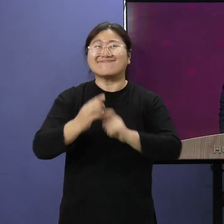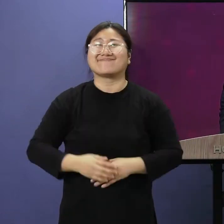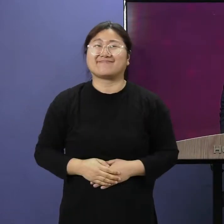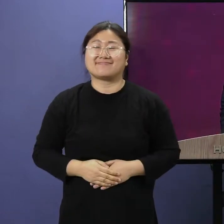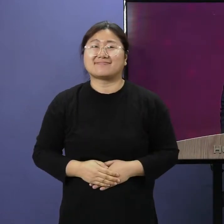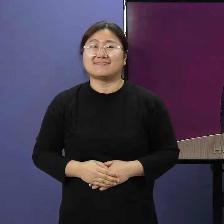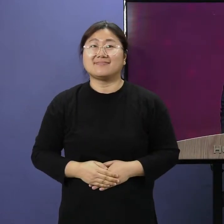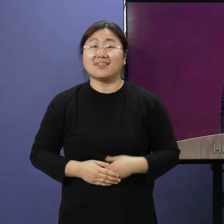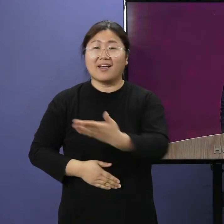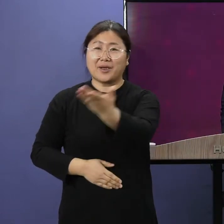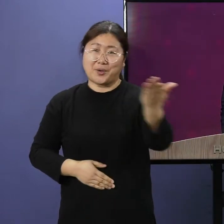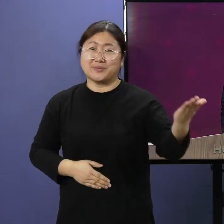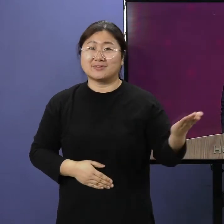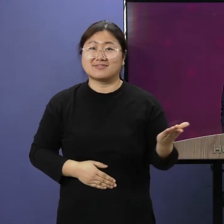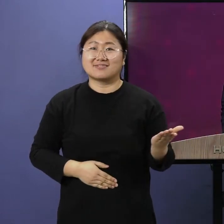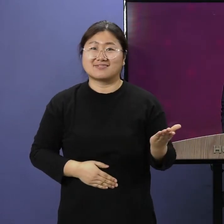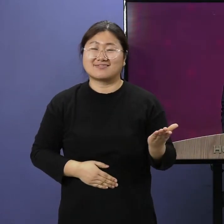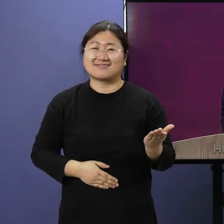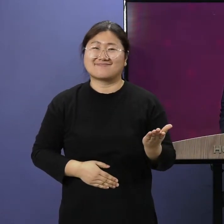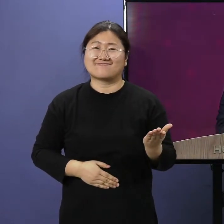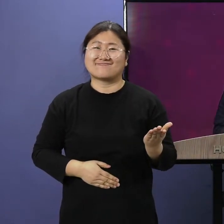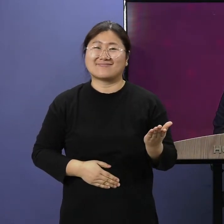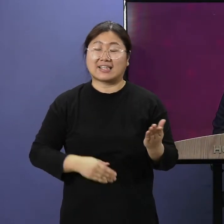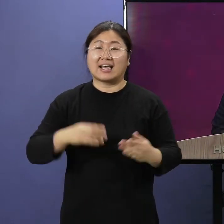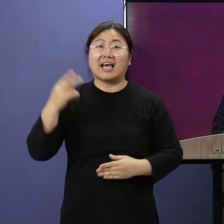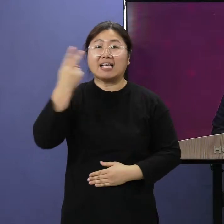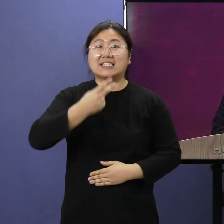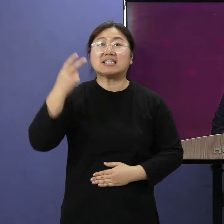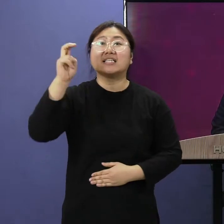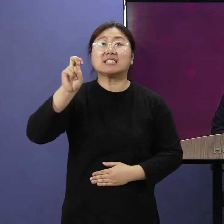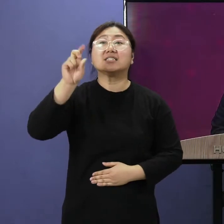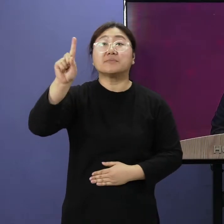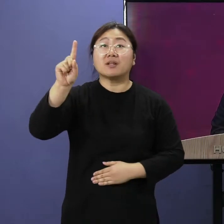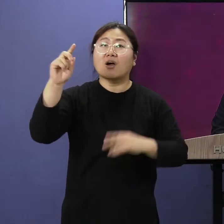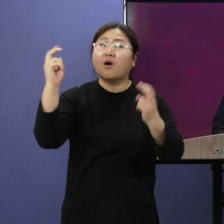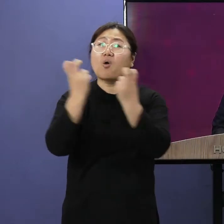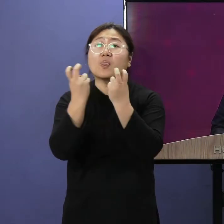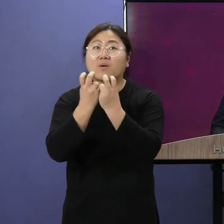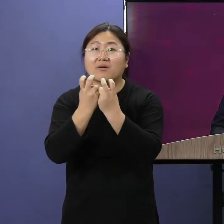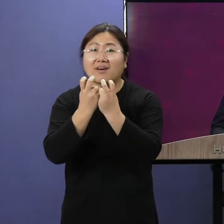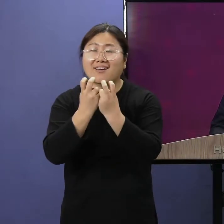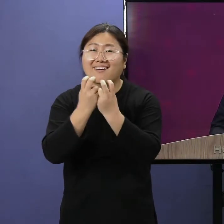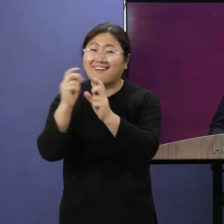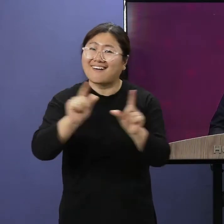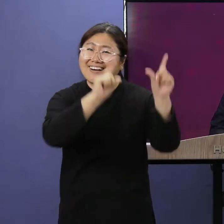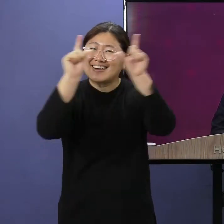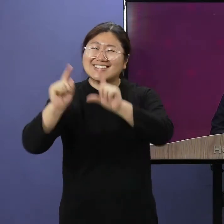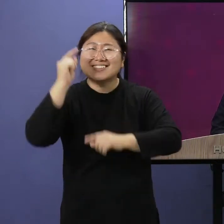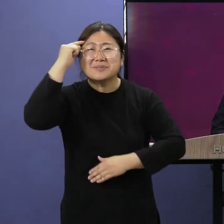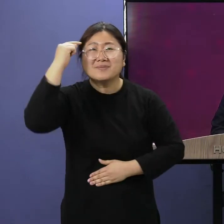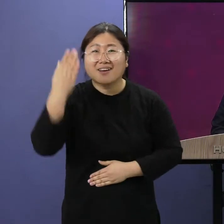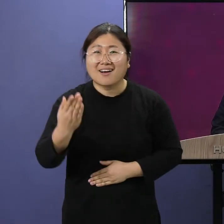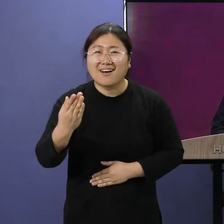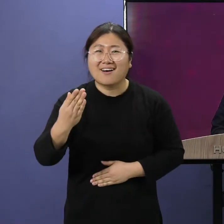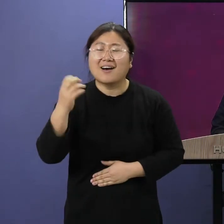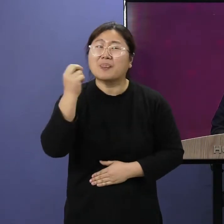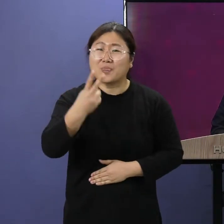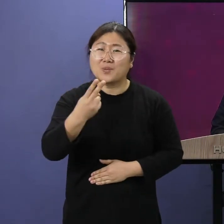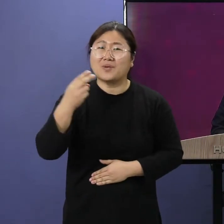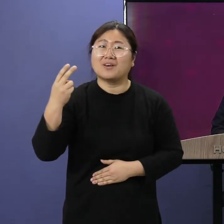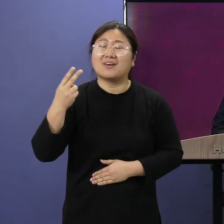여러분은 어떻게 2021년을 보내셨습니까? 그리고 어떻게 2022년을 준비하고